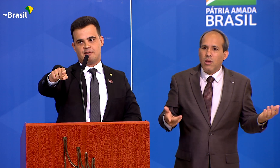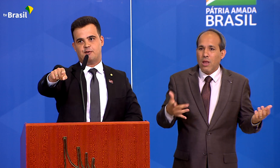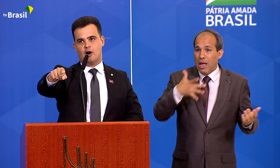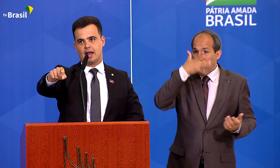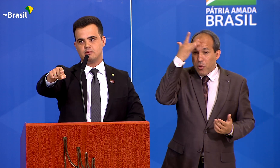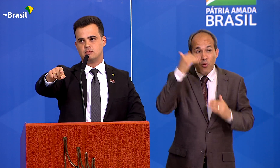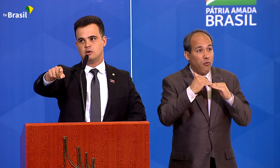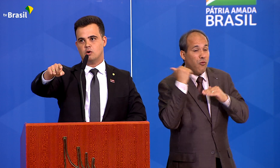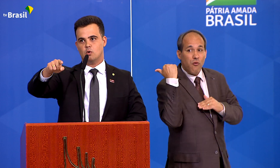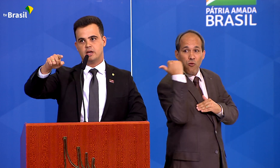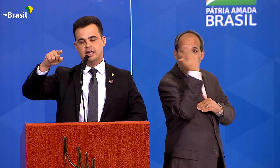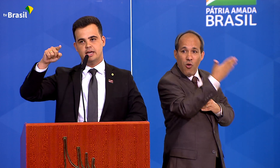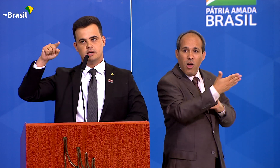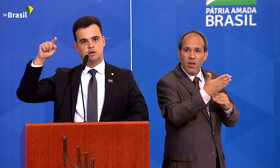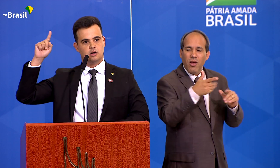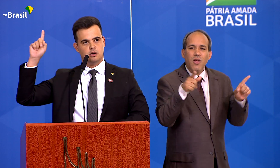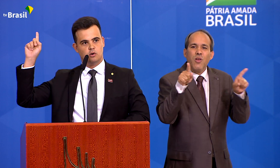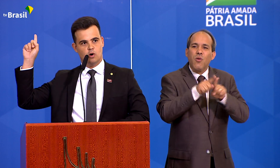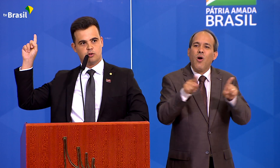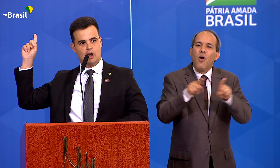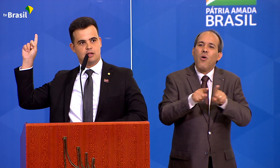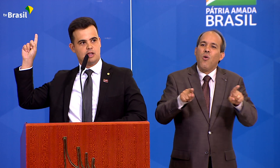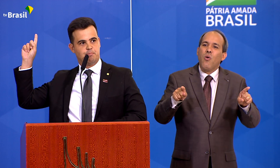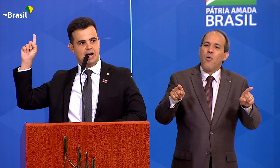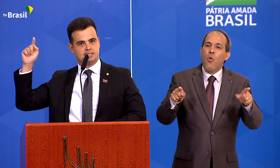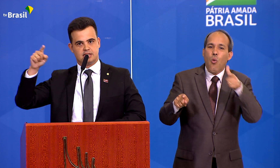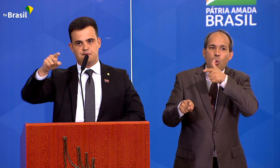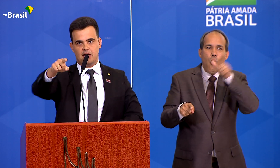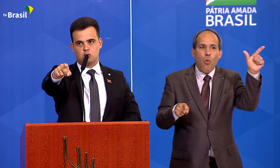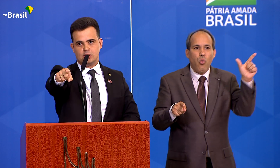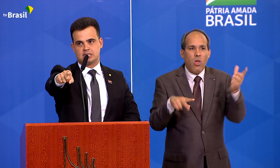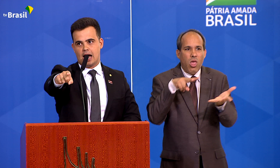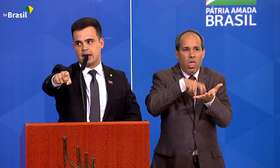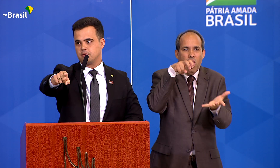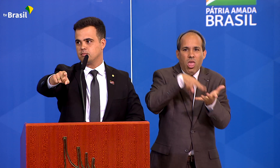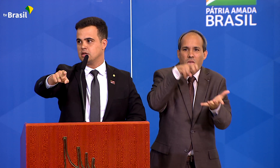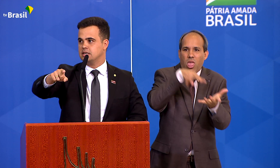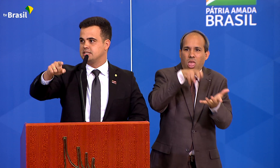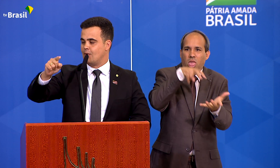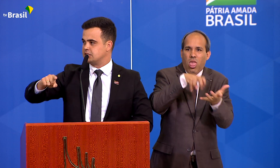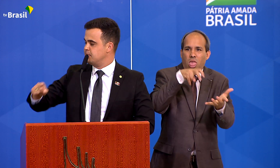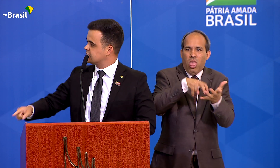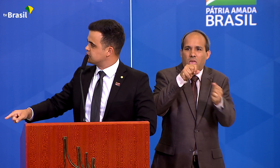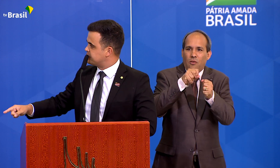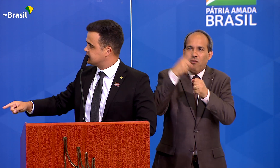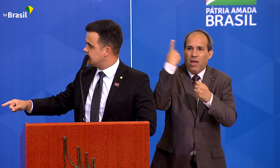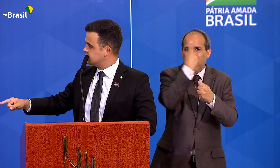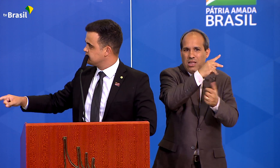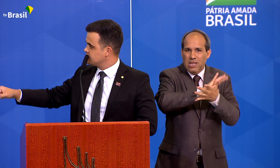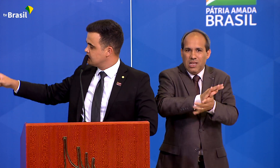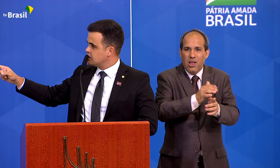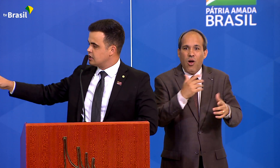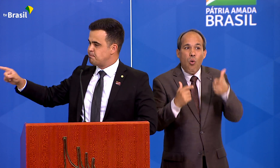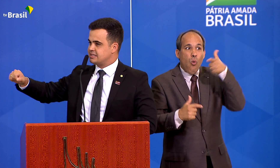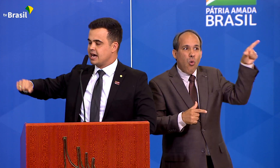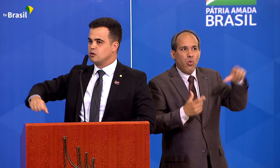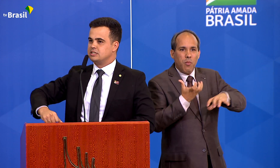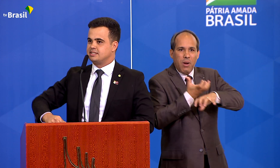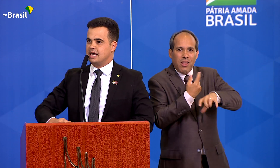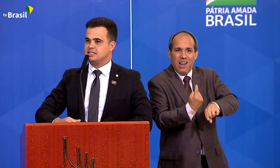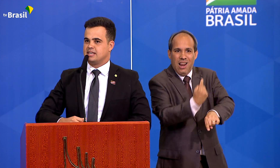comemorando lá fora o que o outro lado da Praça tem feito com esse cara são as mesmas presidentes